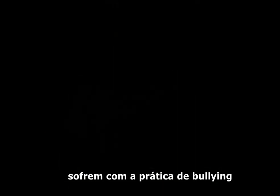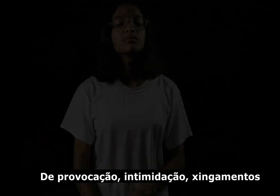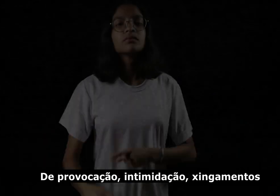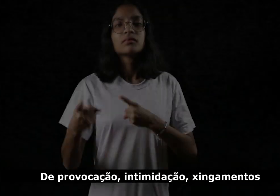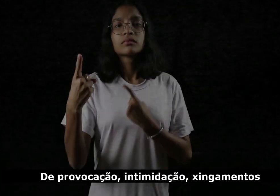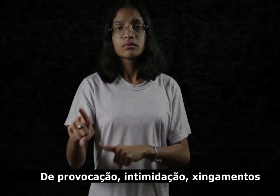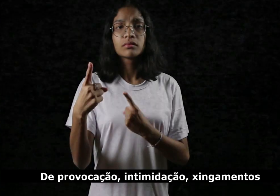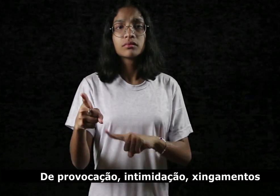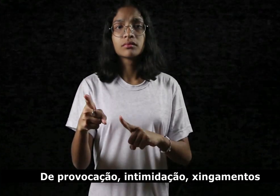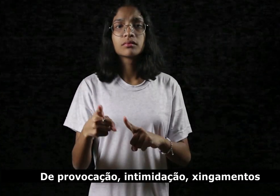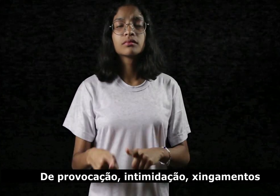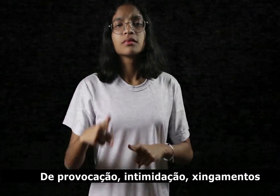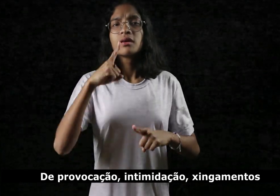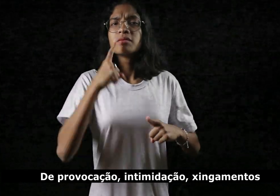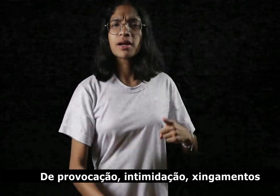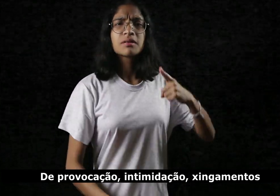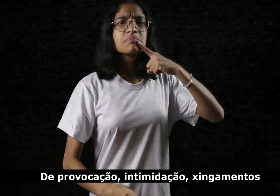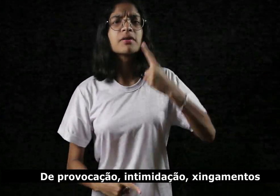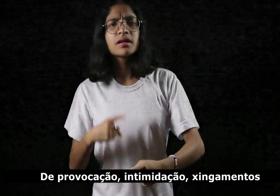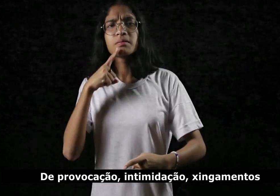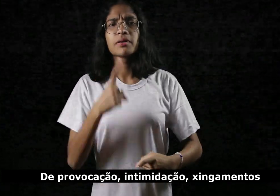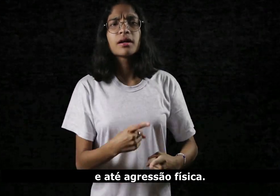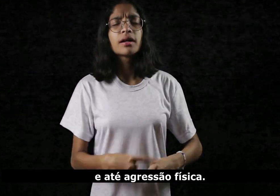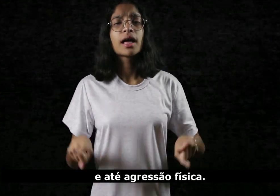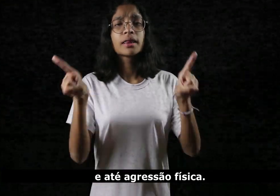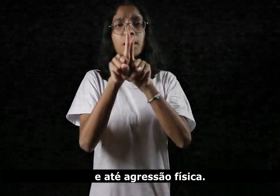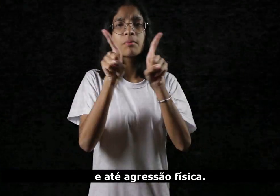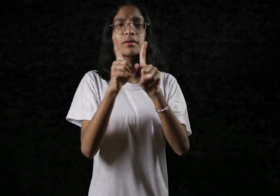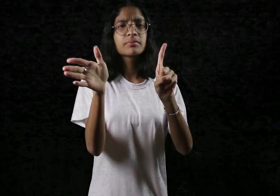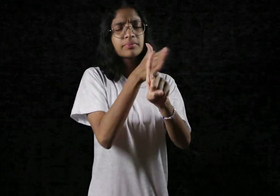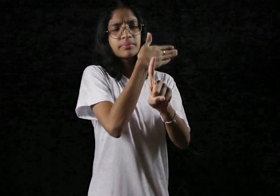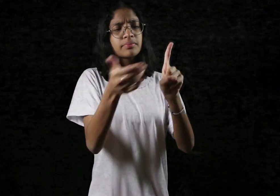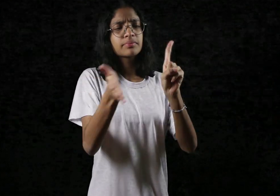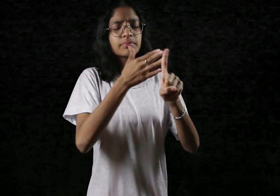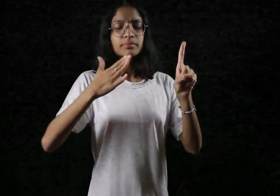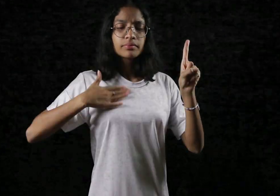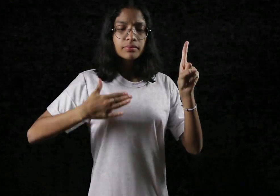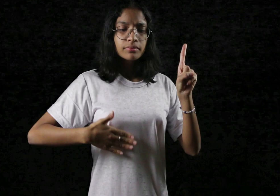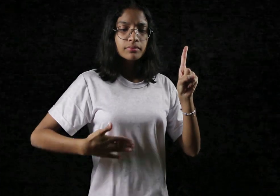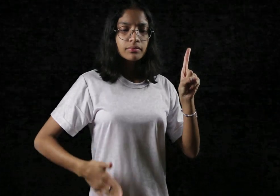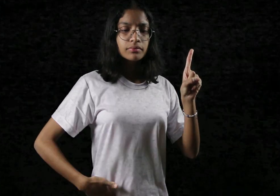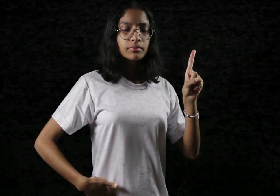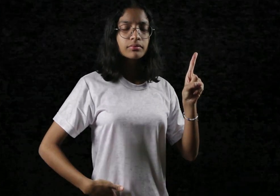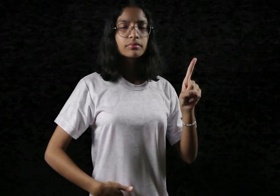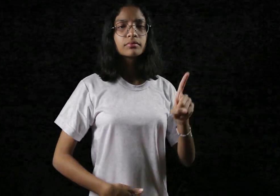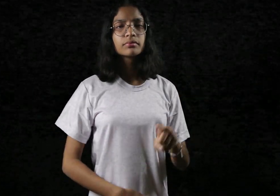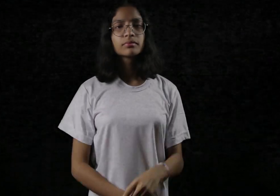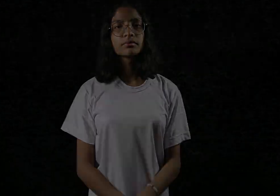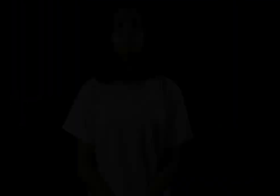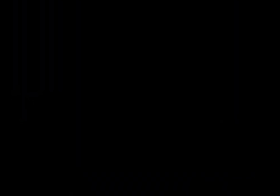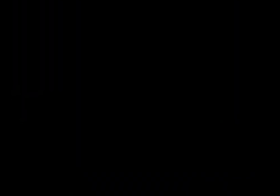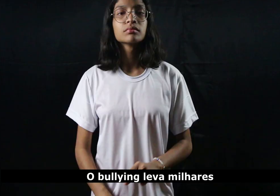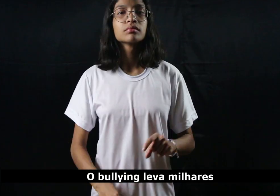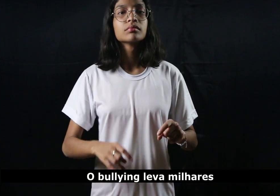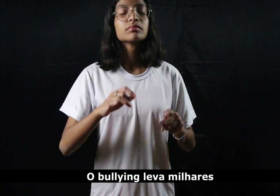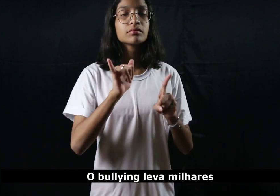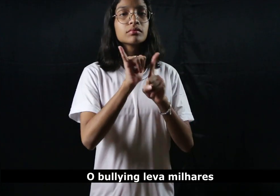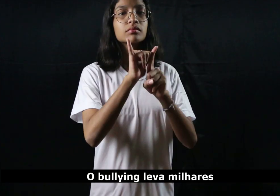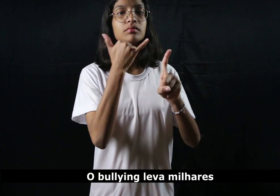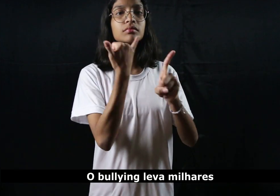de provocação, intimidação, xingamento e até agressão física. O bullying leva